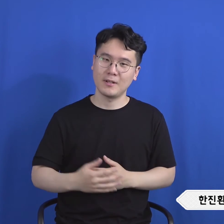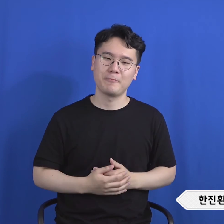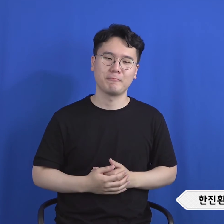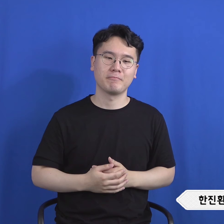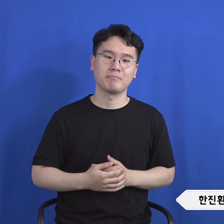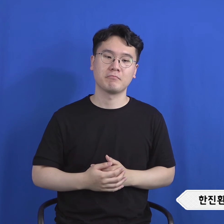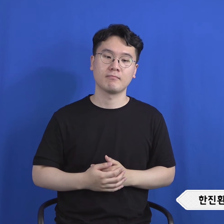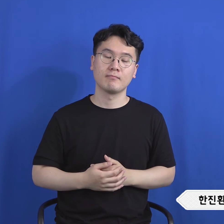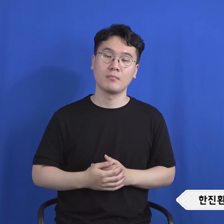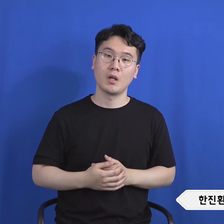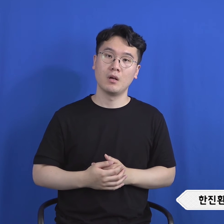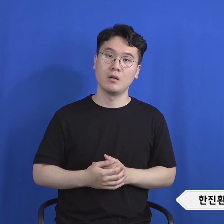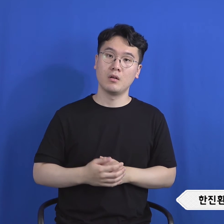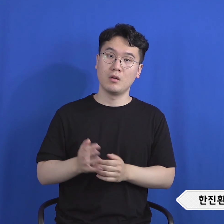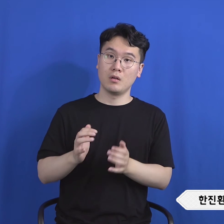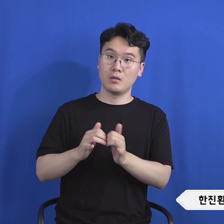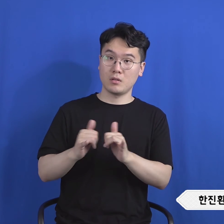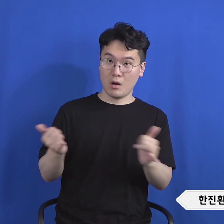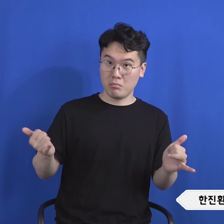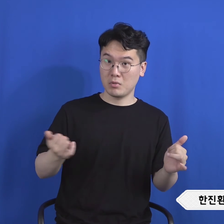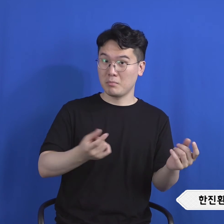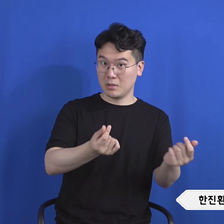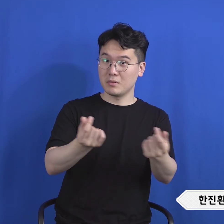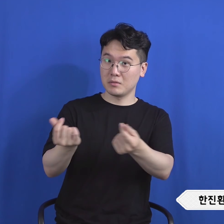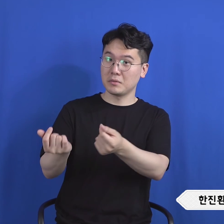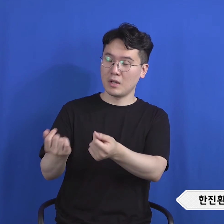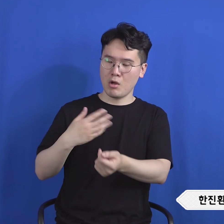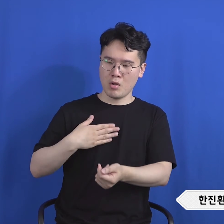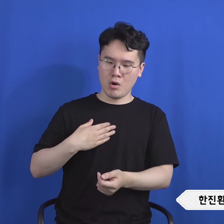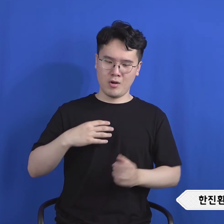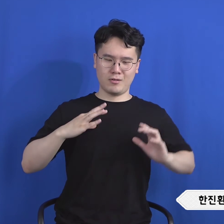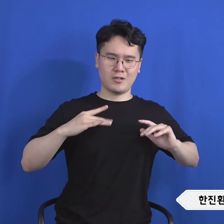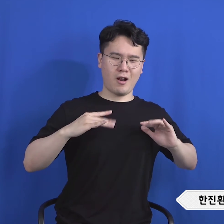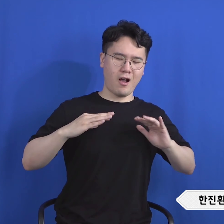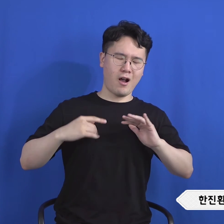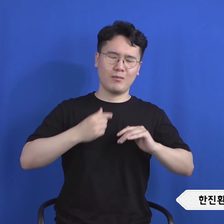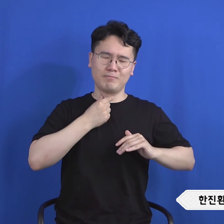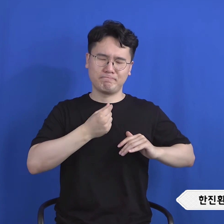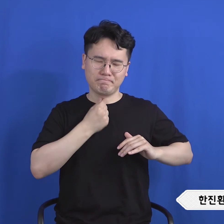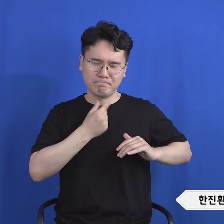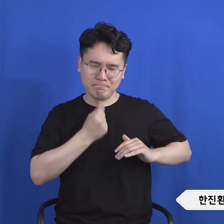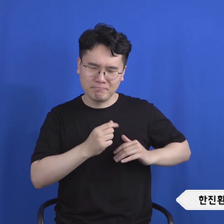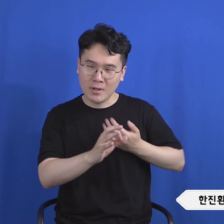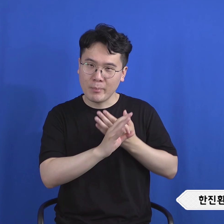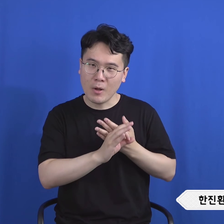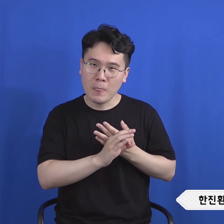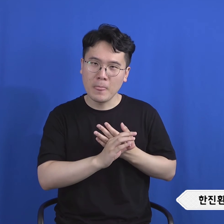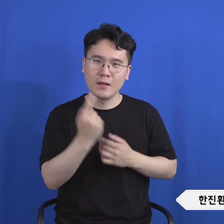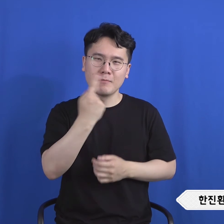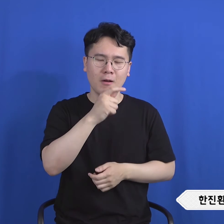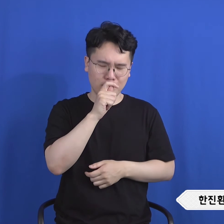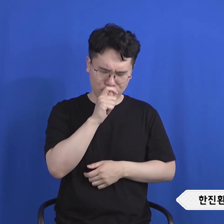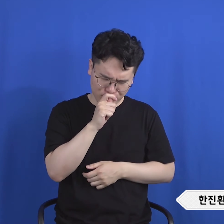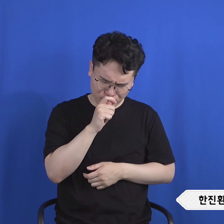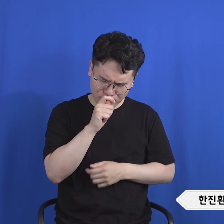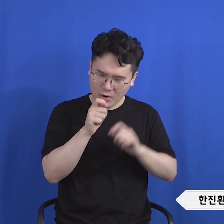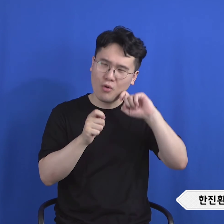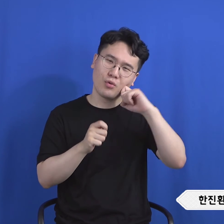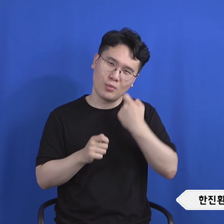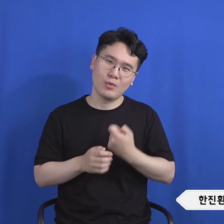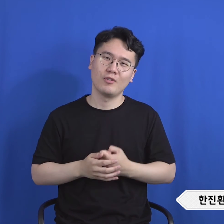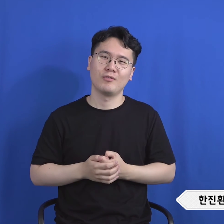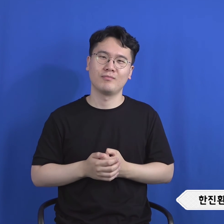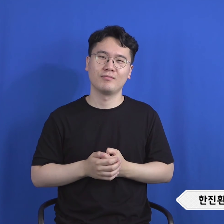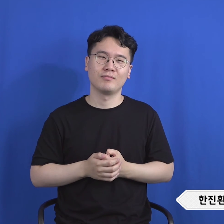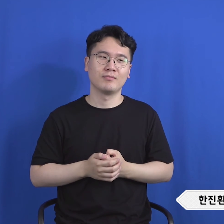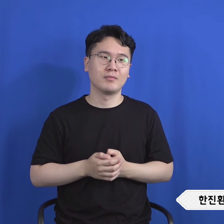사람이 그렇지 않습니까? 자기에게 자랑거리가 있으면 그거 말하고 싶어서 견딜 수가 없지 않습니까? 입이 건질거려가지고